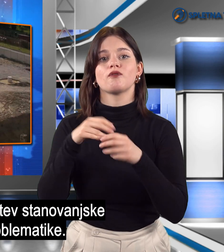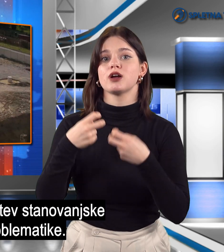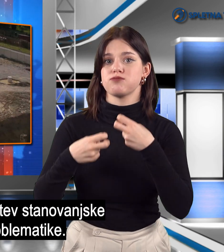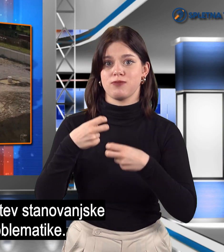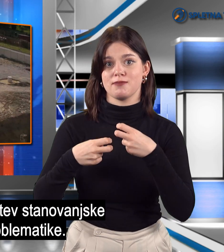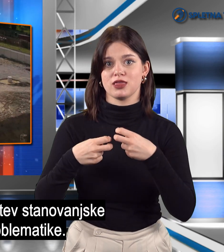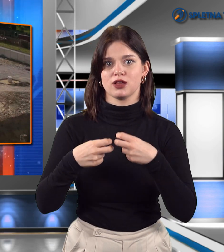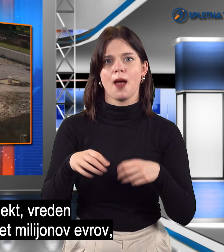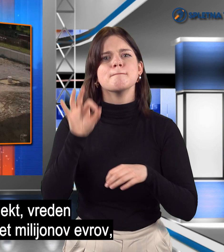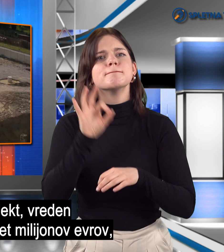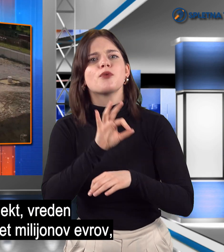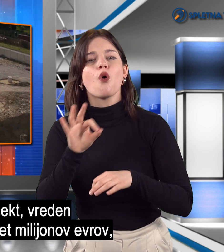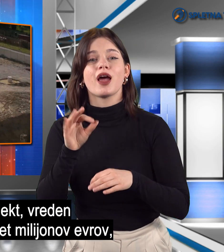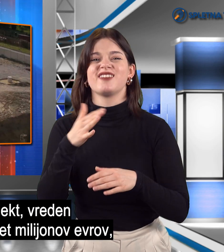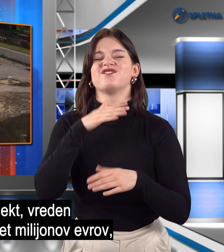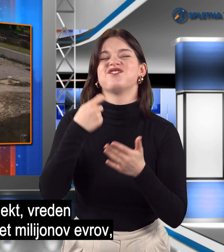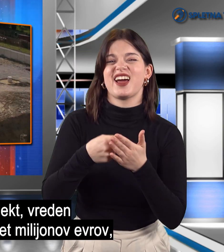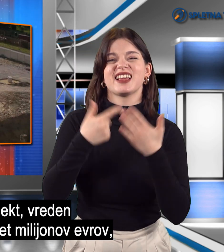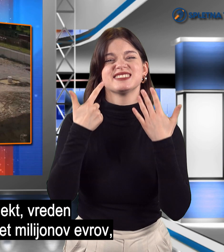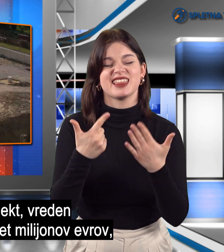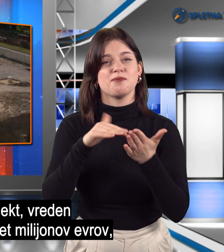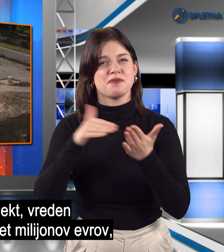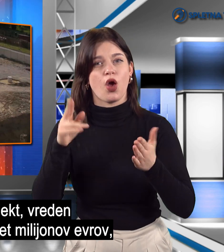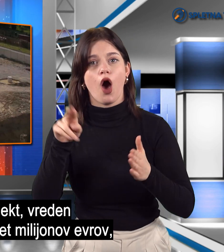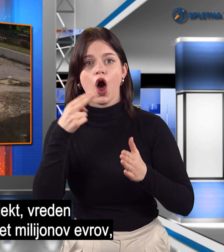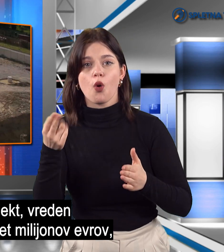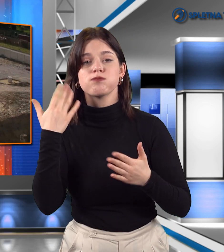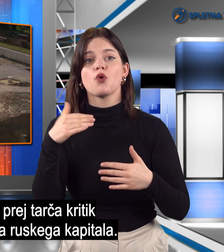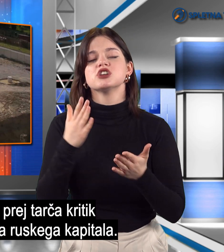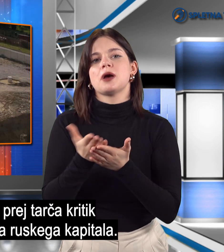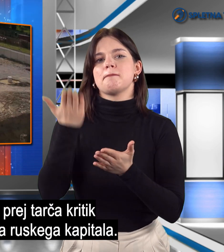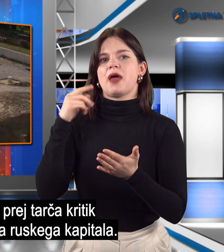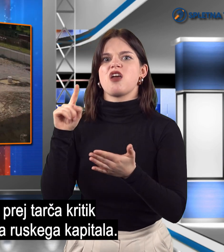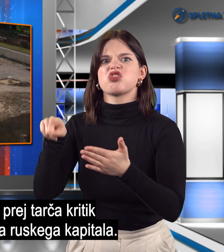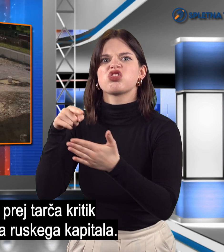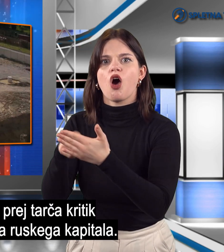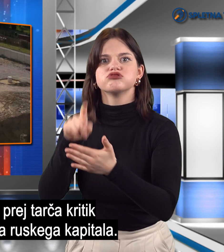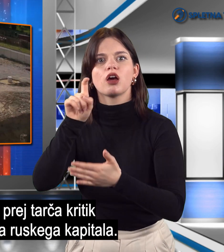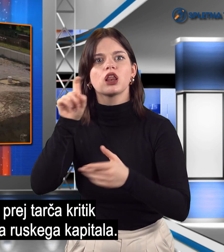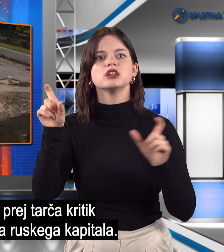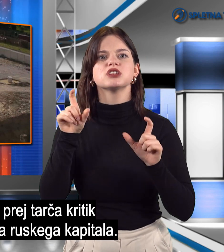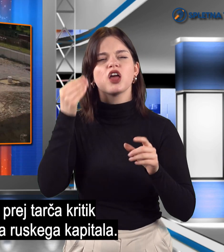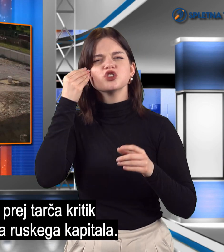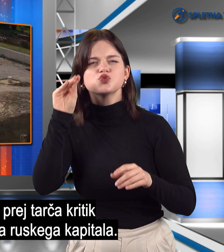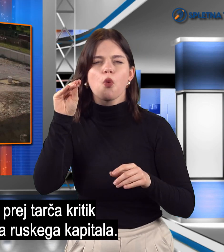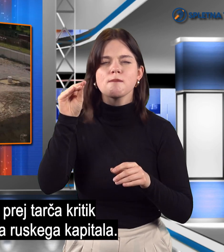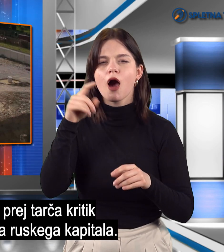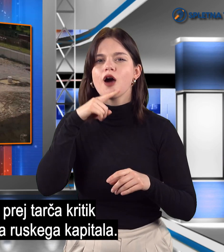rešitev stanovanjske problematike. Projekt, vreden 70 milijonov evrov, je bil že prej tarča kritik zaradi